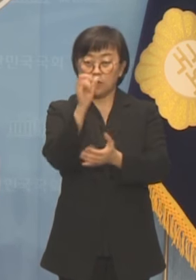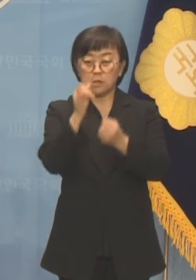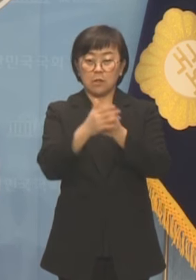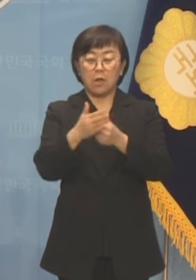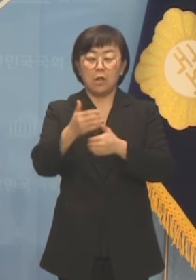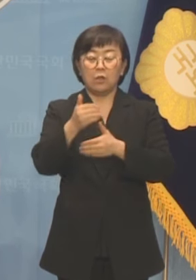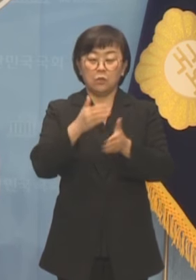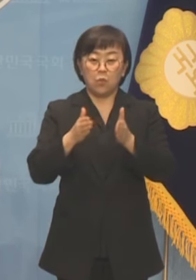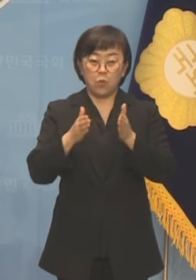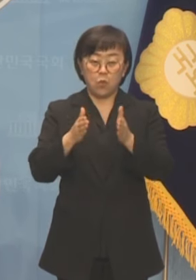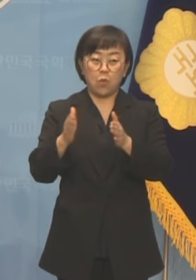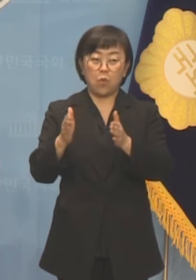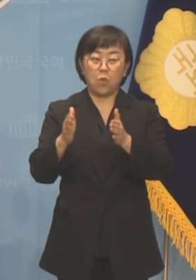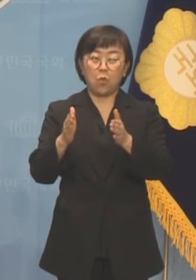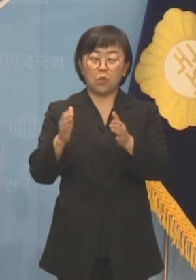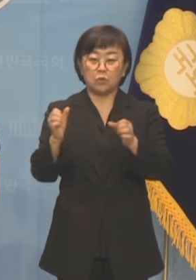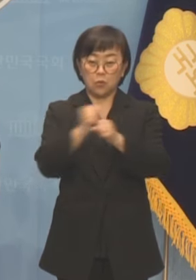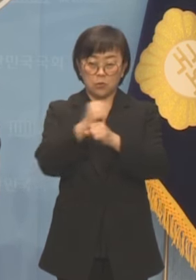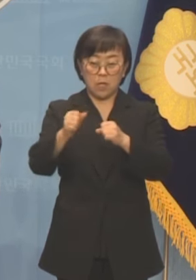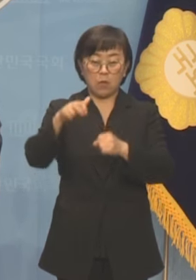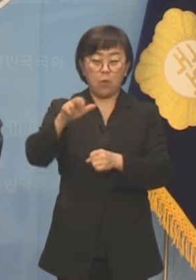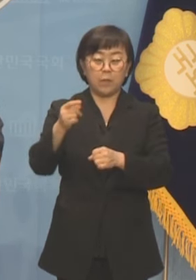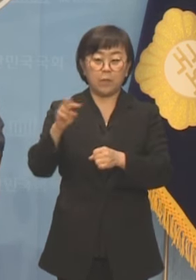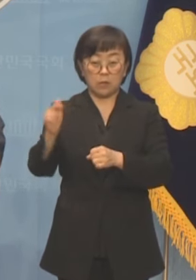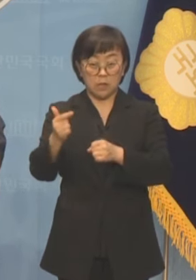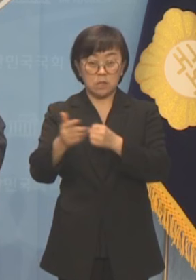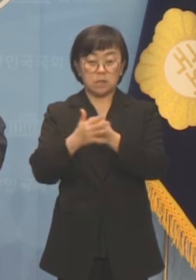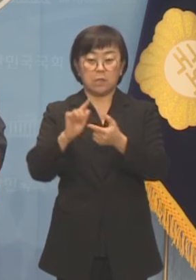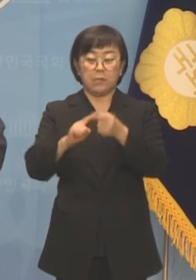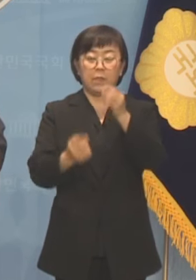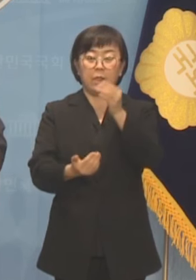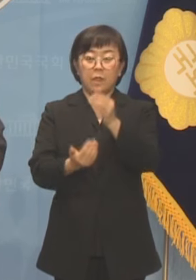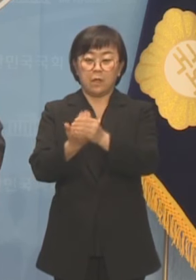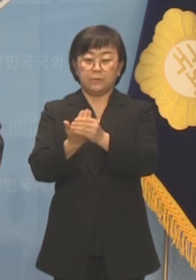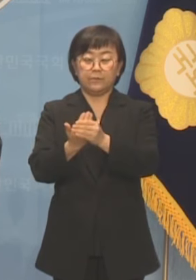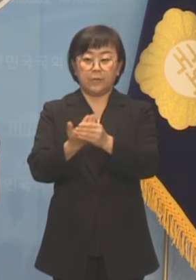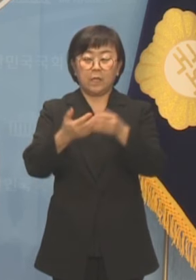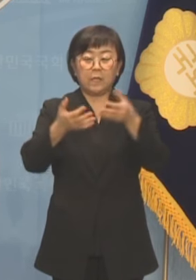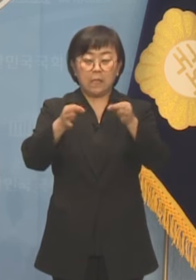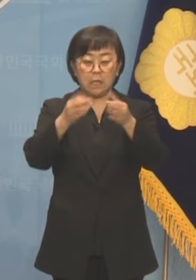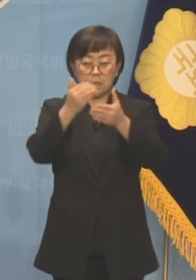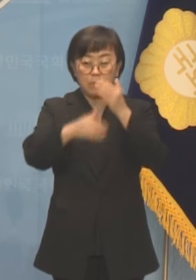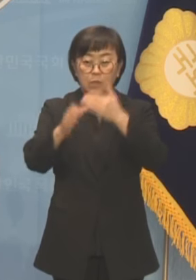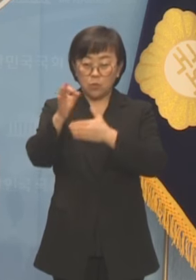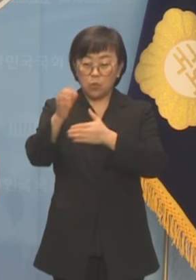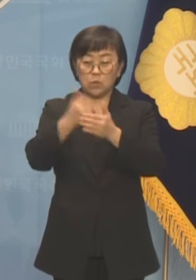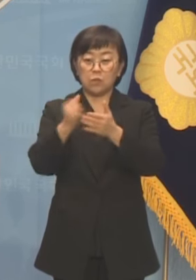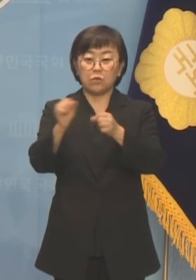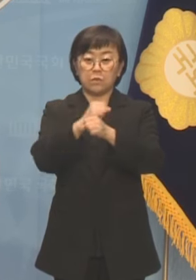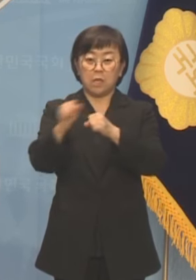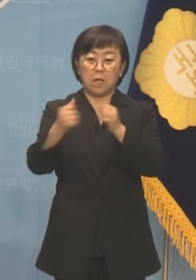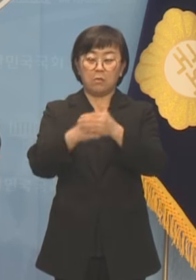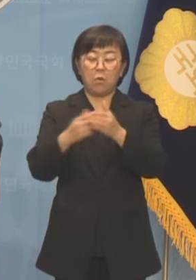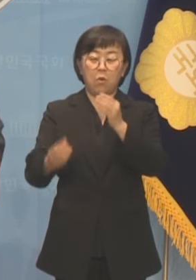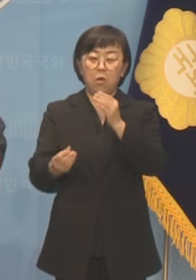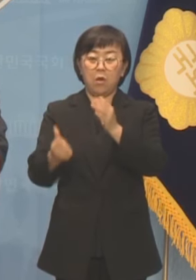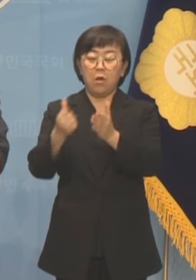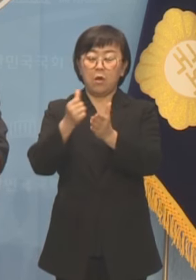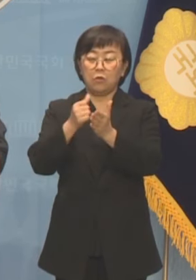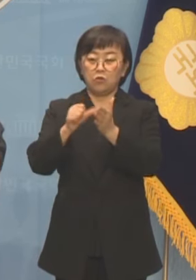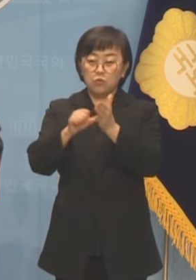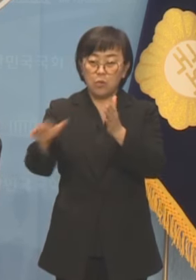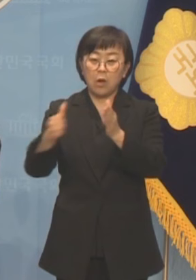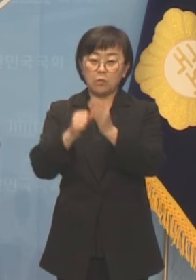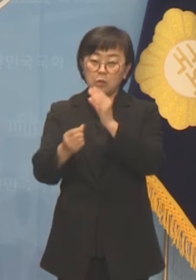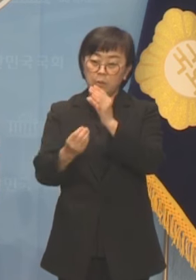도로 조작이나 코바나 컨텐츠를 중심으로 됐던 잔고 조장이나 또 다른 협찬 내무 로은 충분히